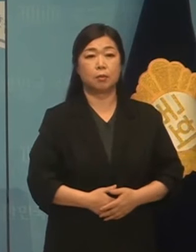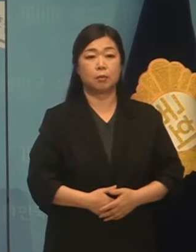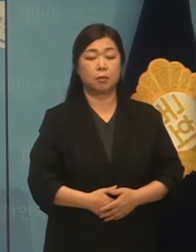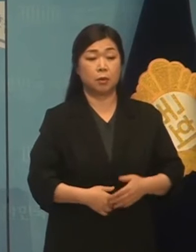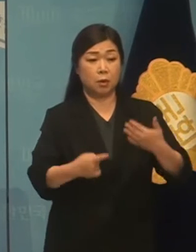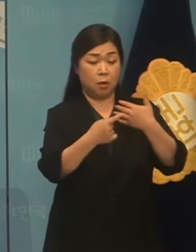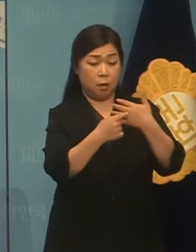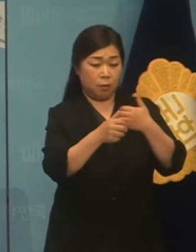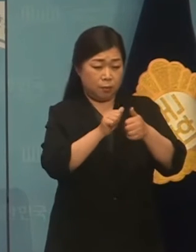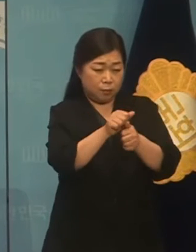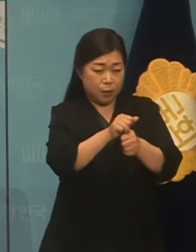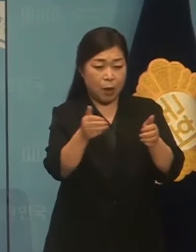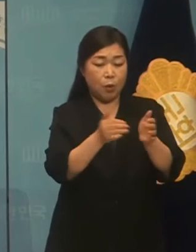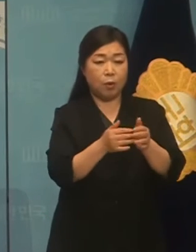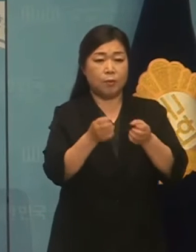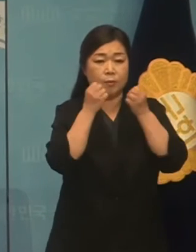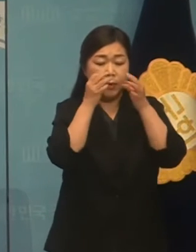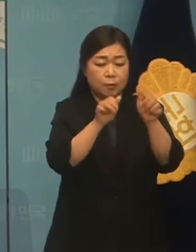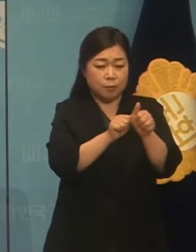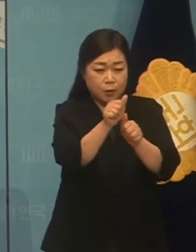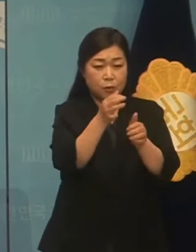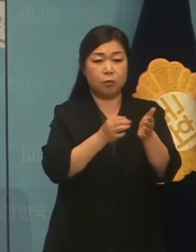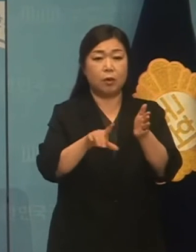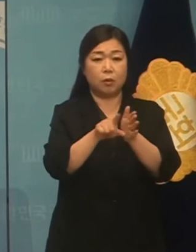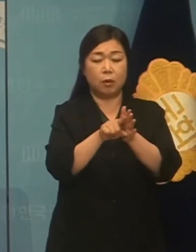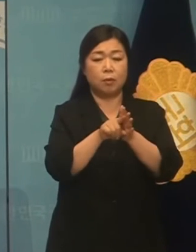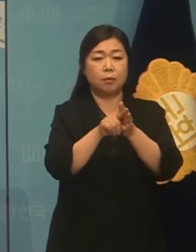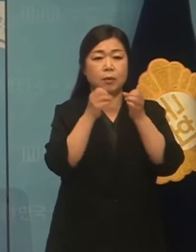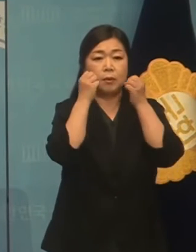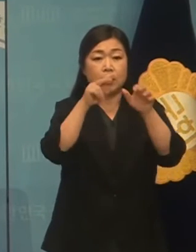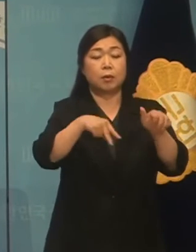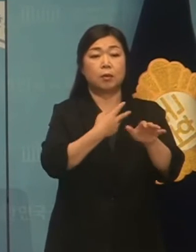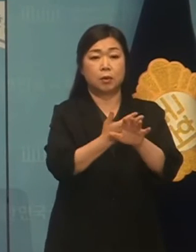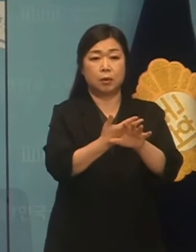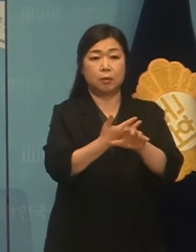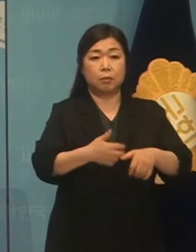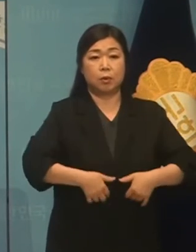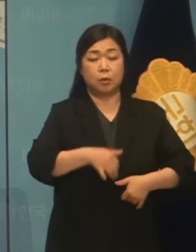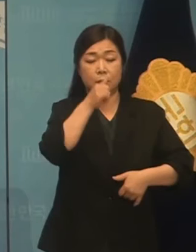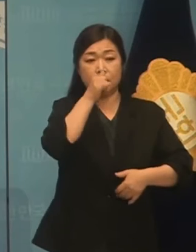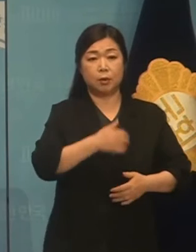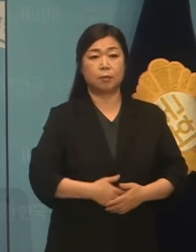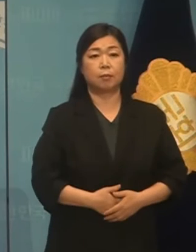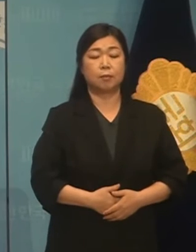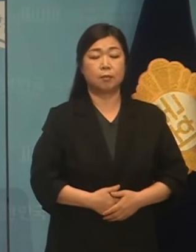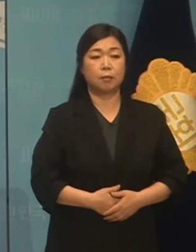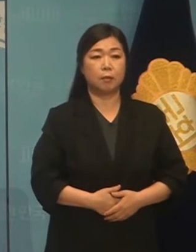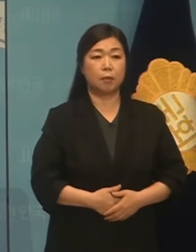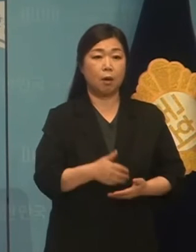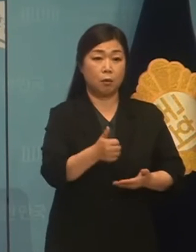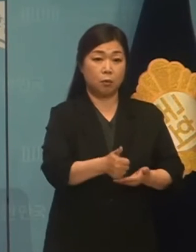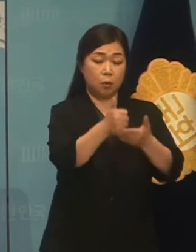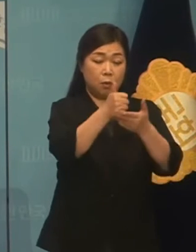껍질을 벗기고 살을 발라내는 혁신을 해야 합니다. 존경하는 당원 동지